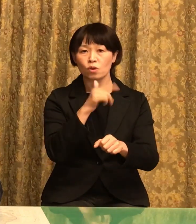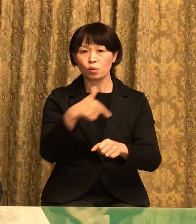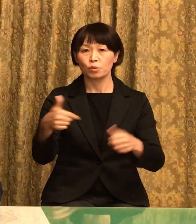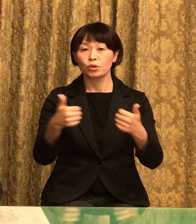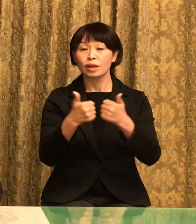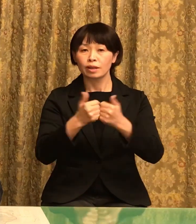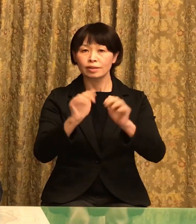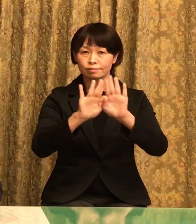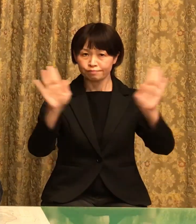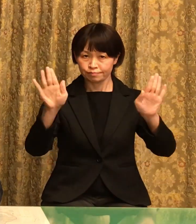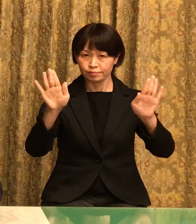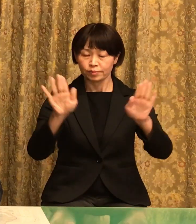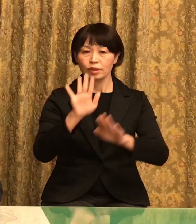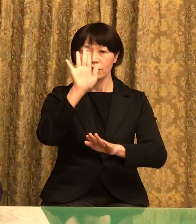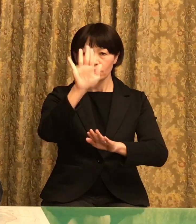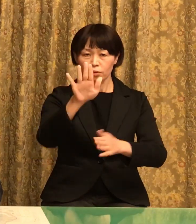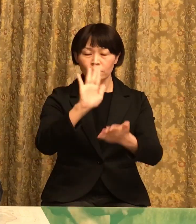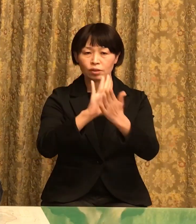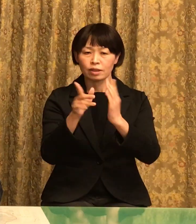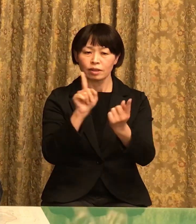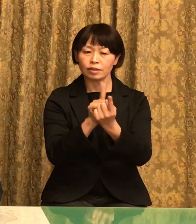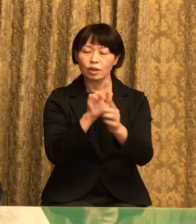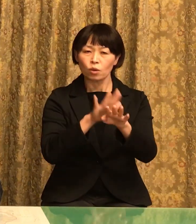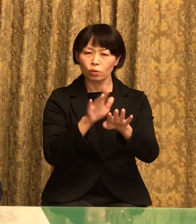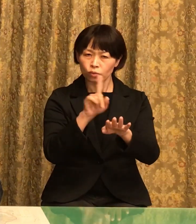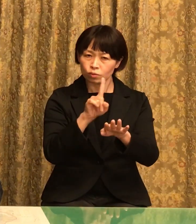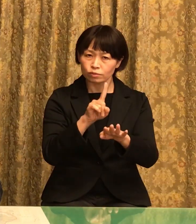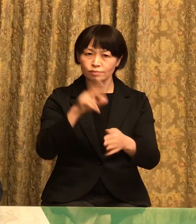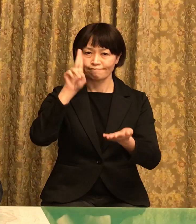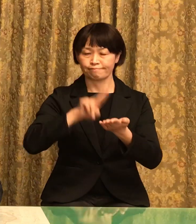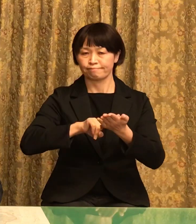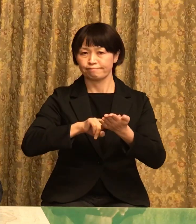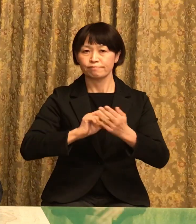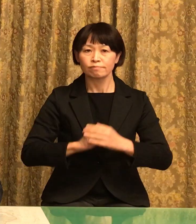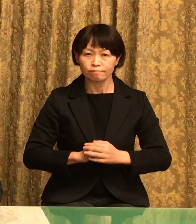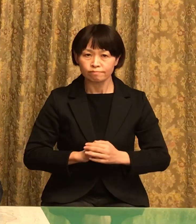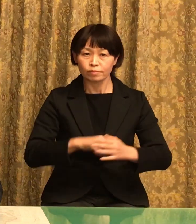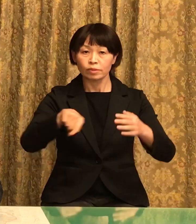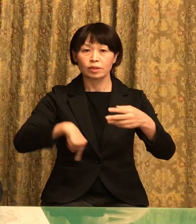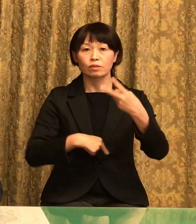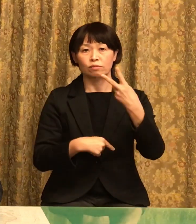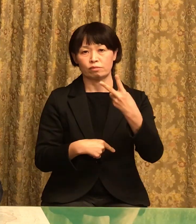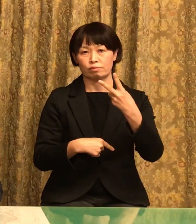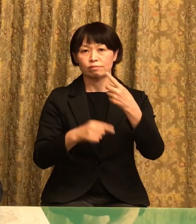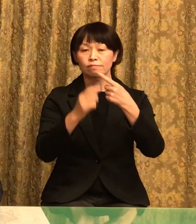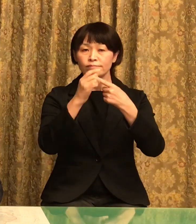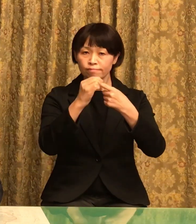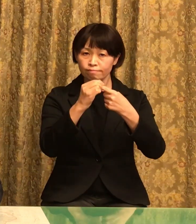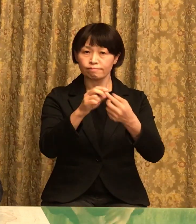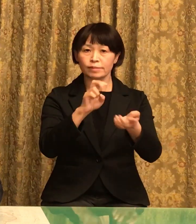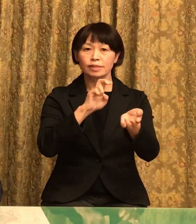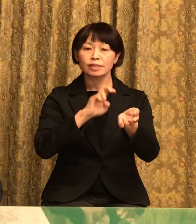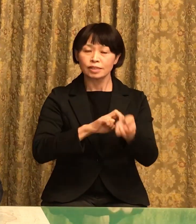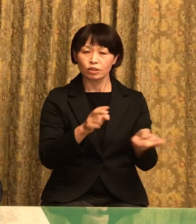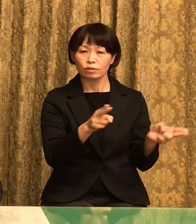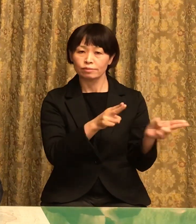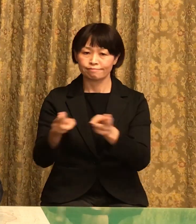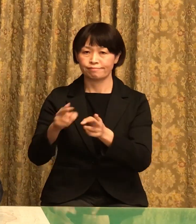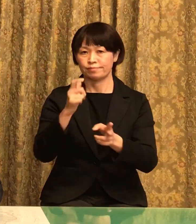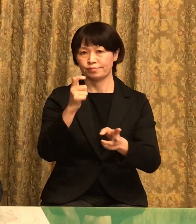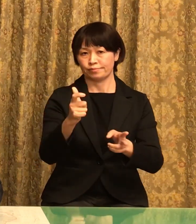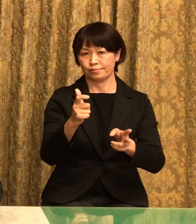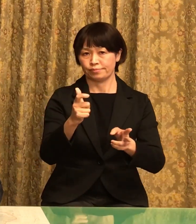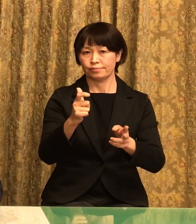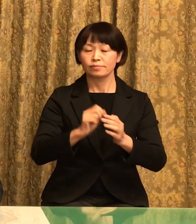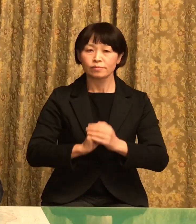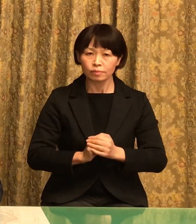本部会議を開催し、今後の県の対応を決定しました。1点目は医療提供体制